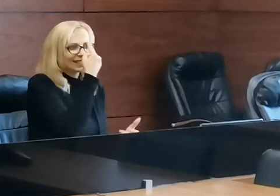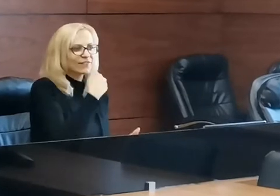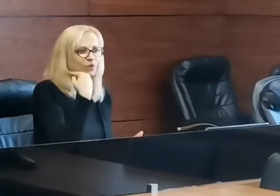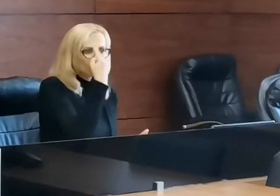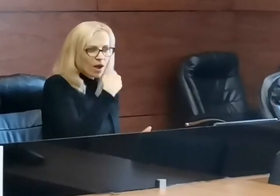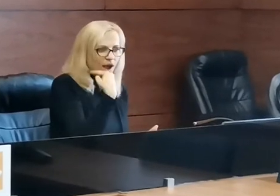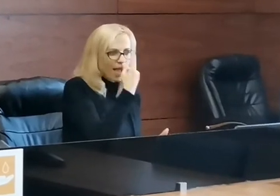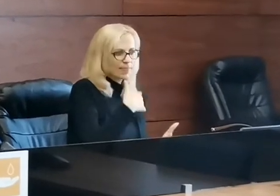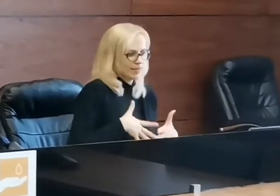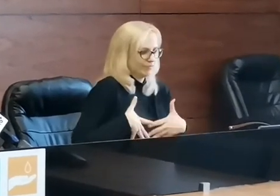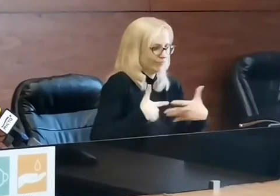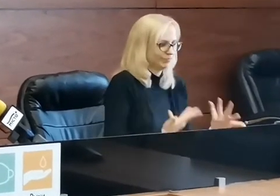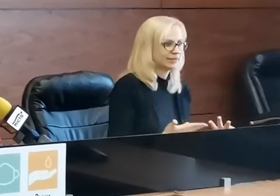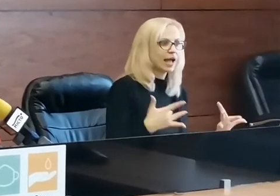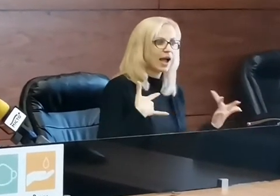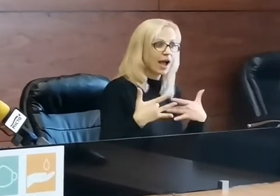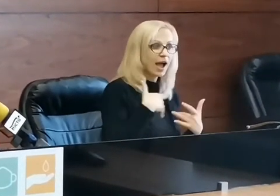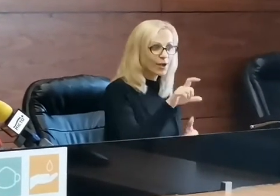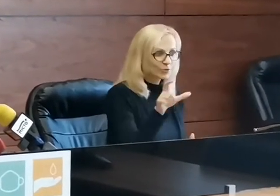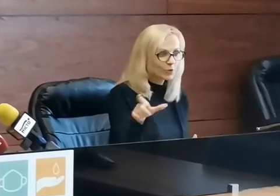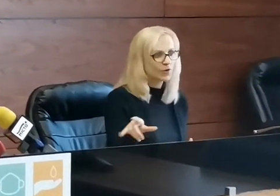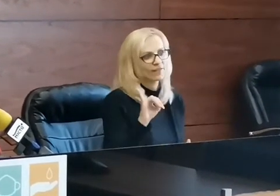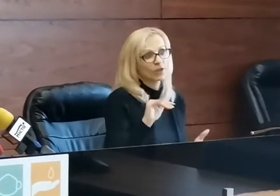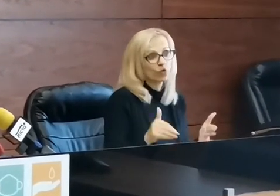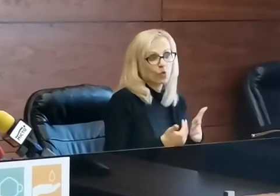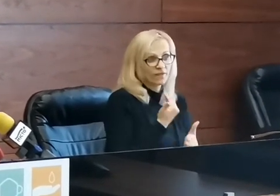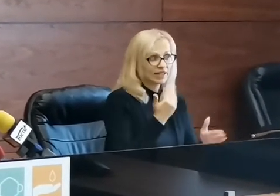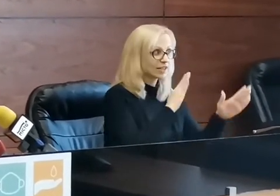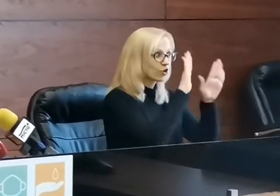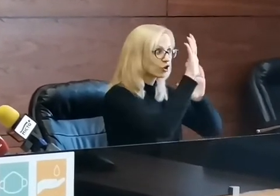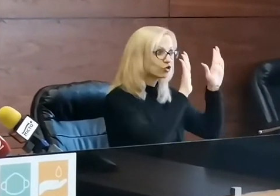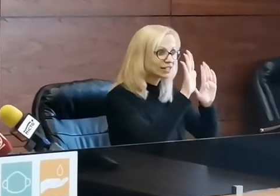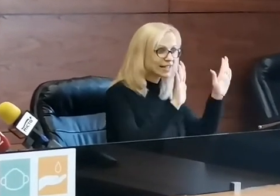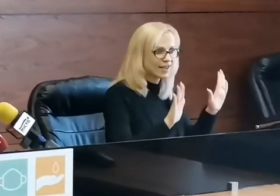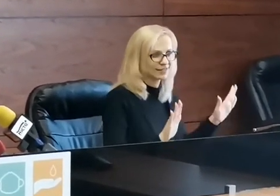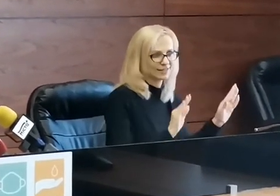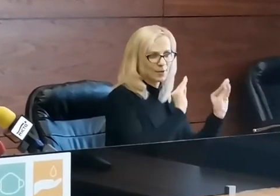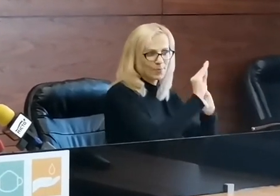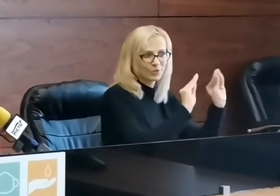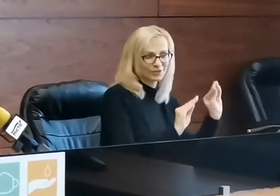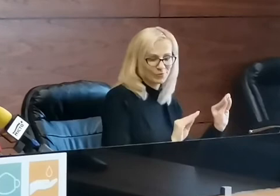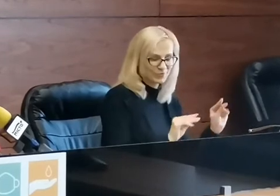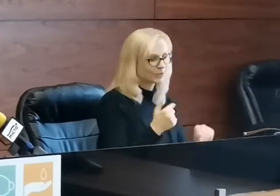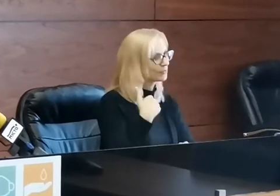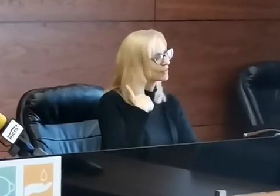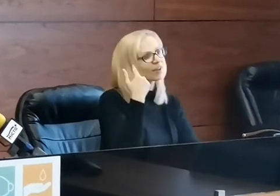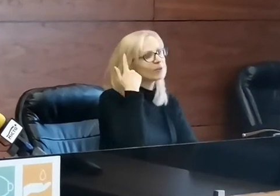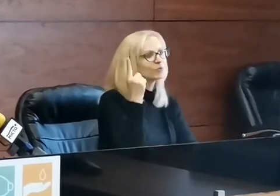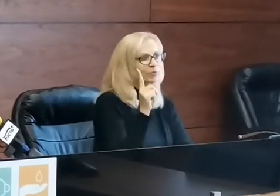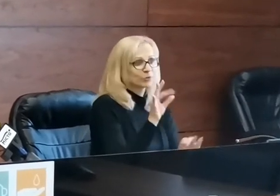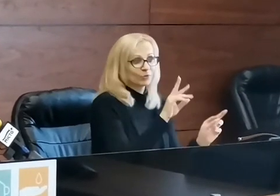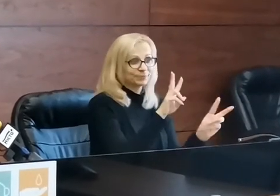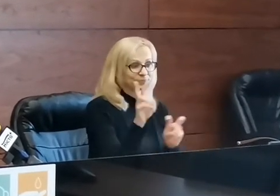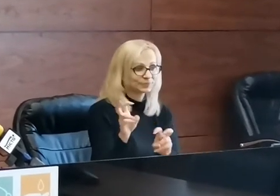індивідуальної реалізації акторів, а також нових режисерських постановок. Я думаю, що з приводу